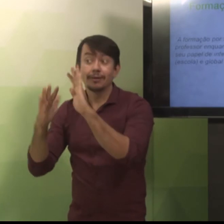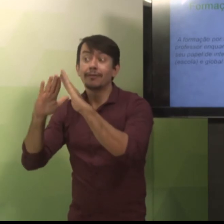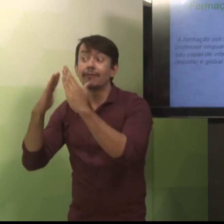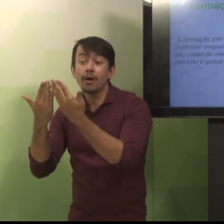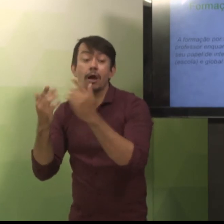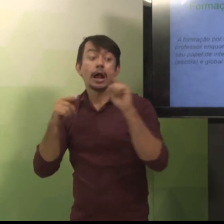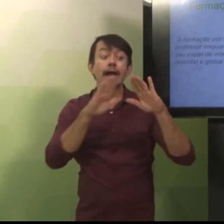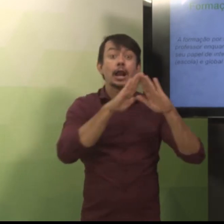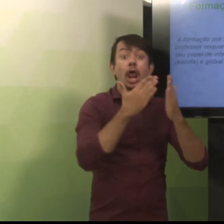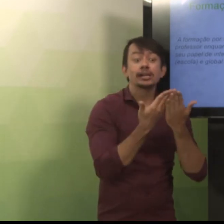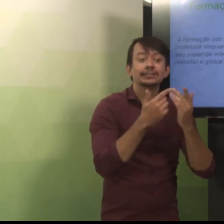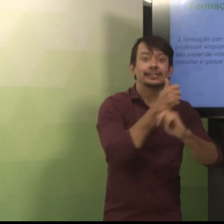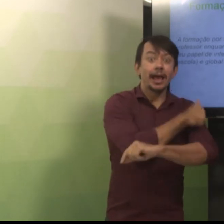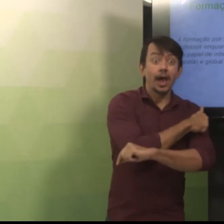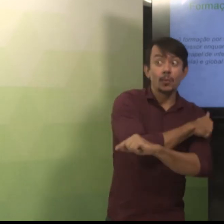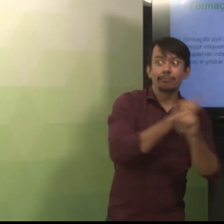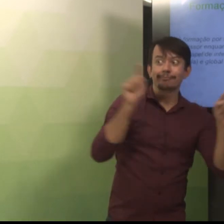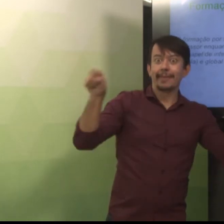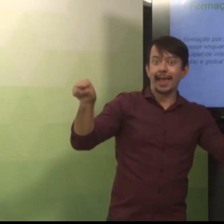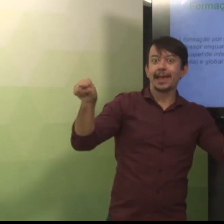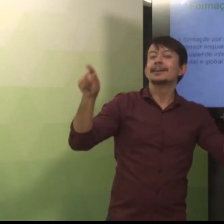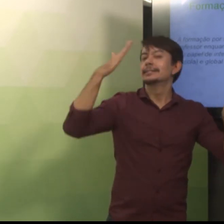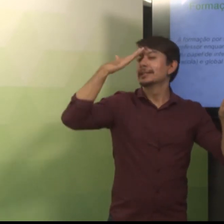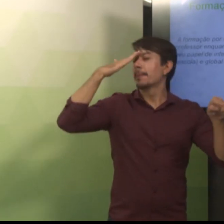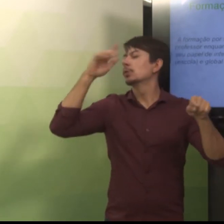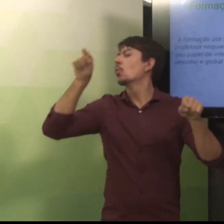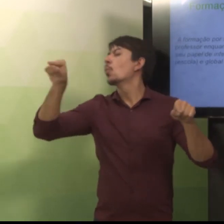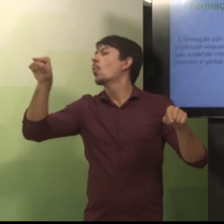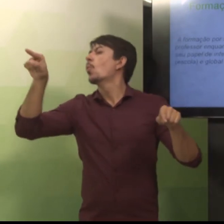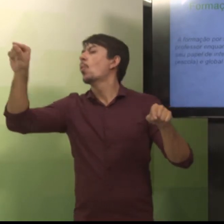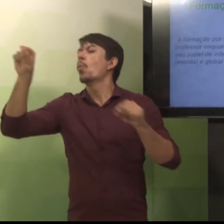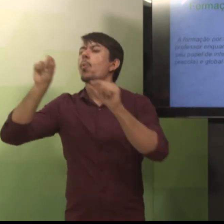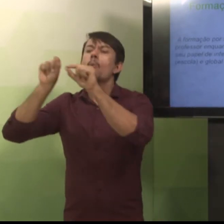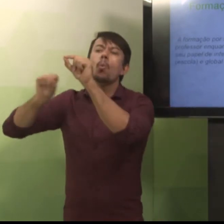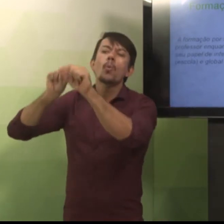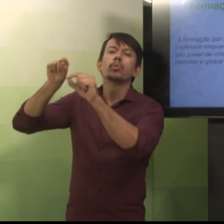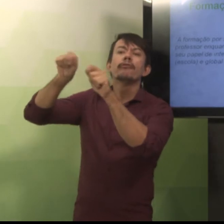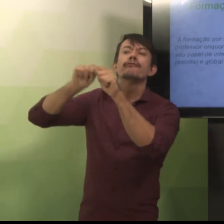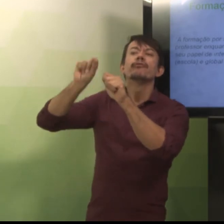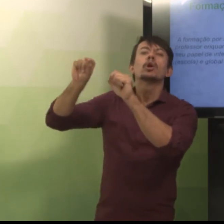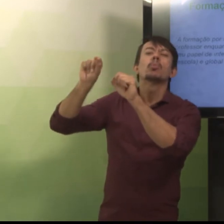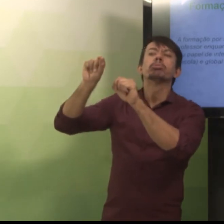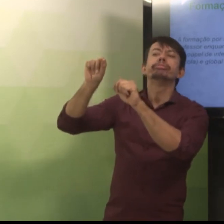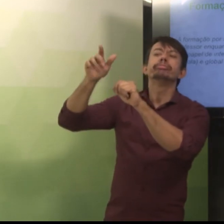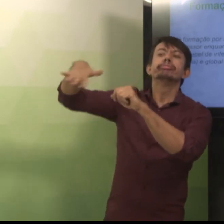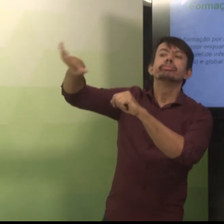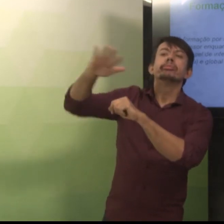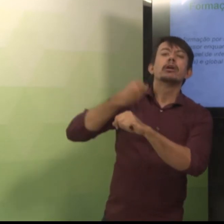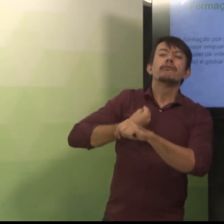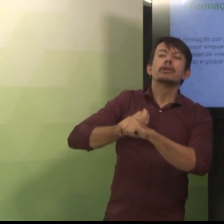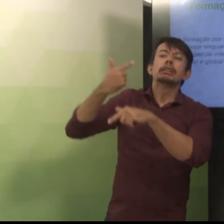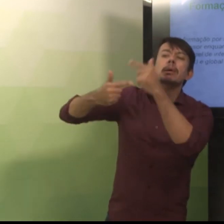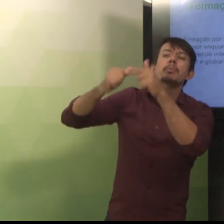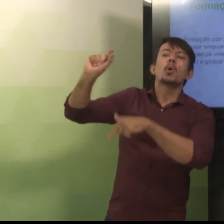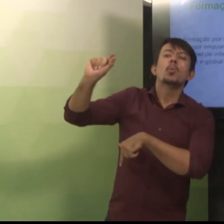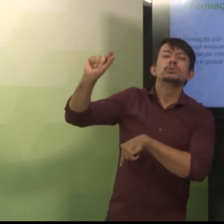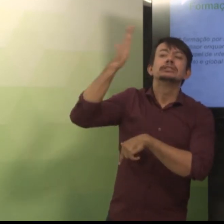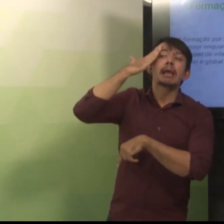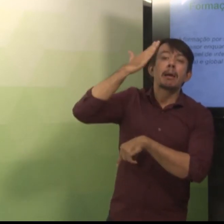A família, ela está fora da escola e o aluno está no contexto escolar. Então, é necessário perceber